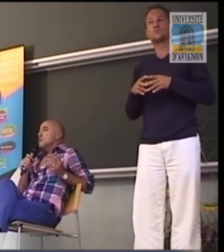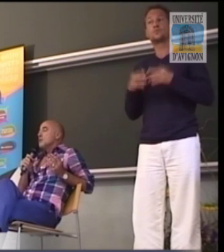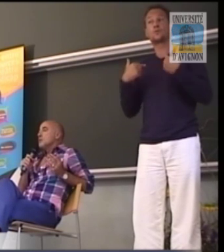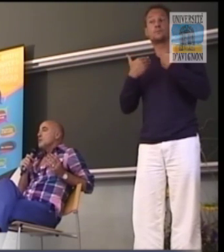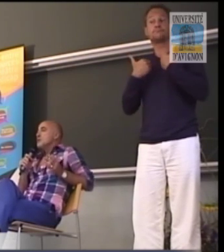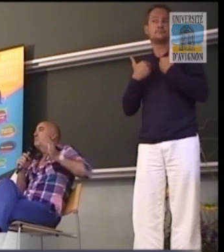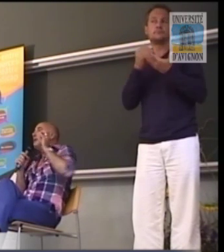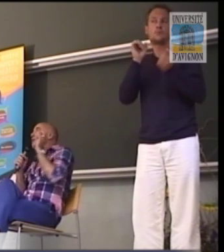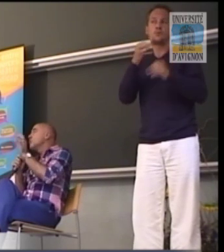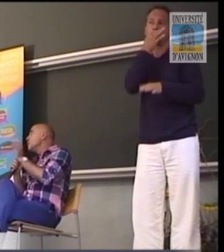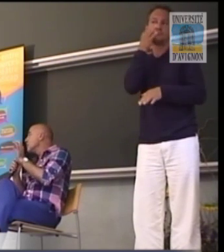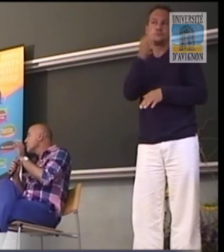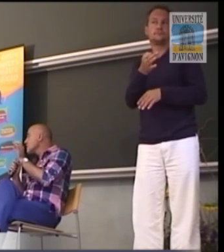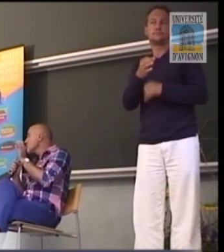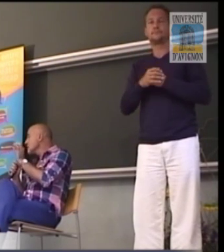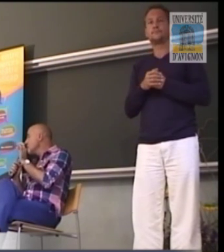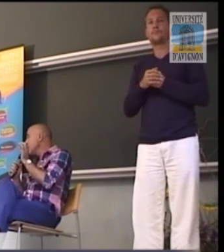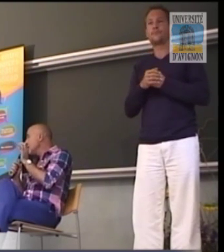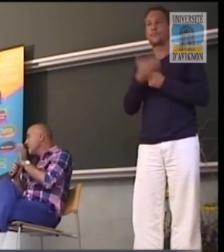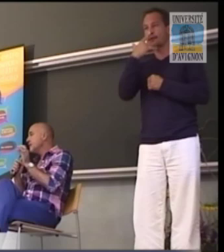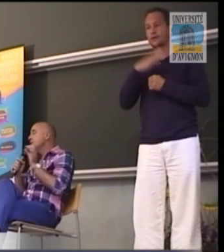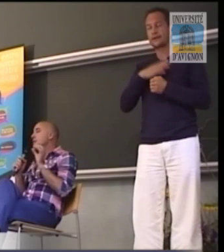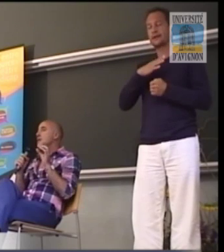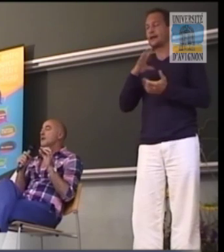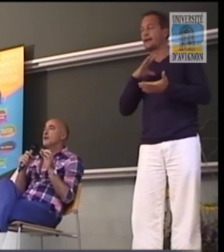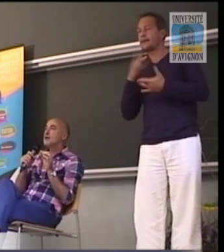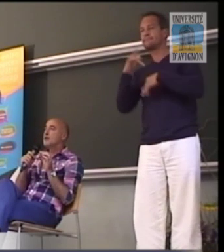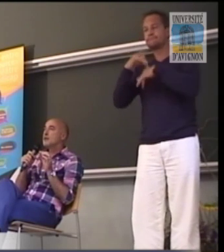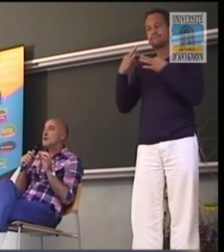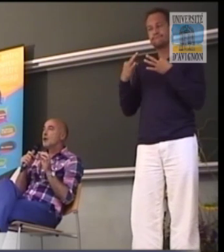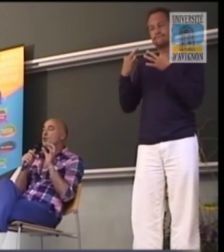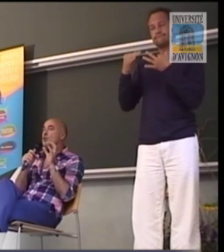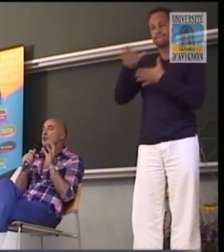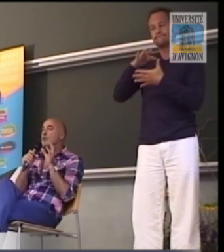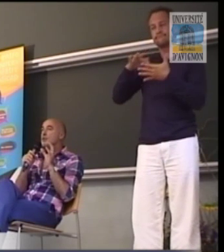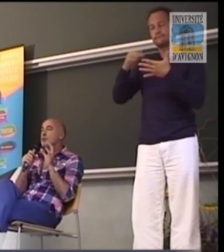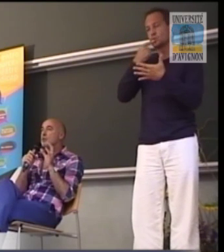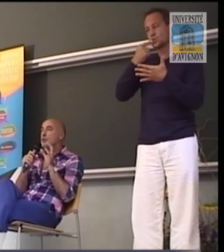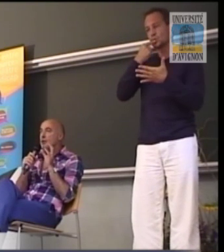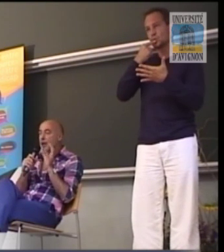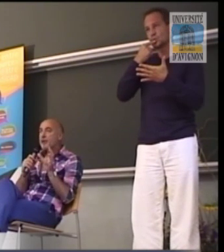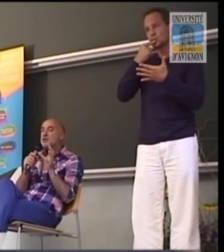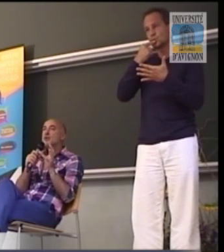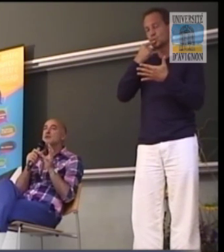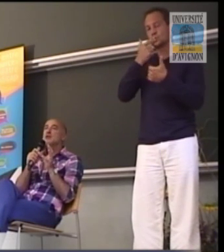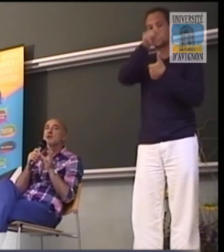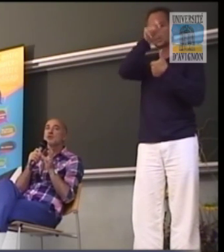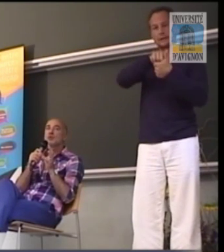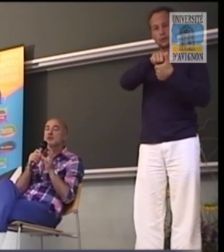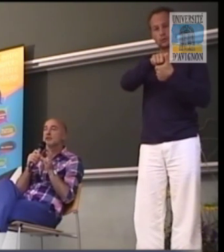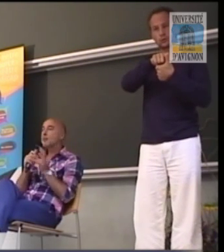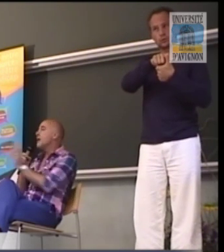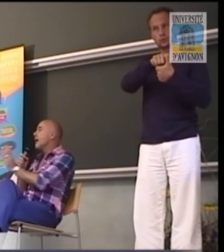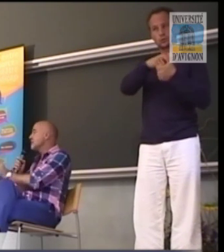grande similitude de sensibilité entre la personne en situation